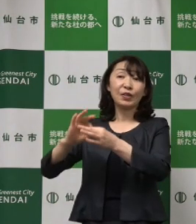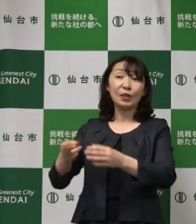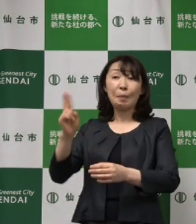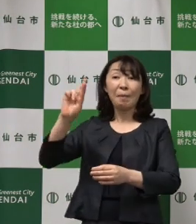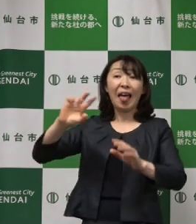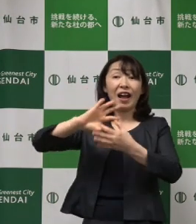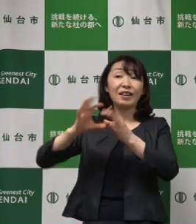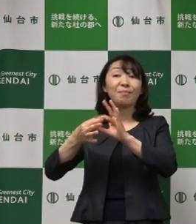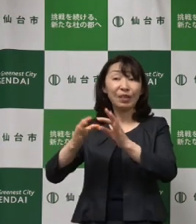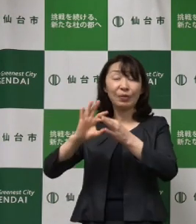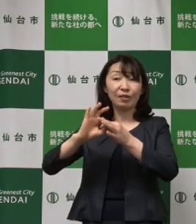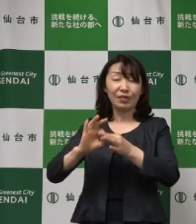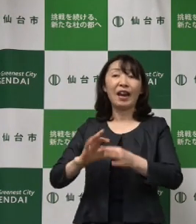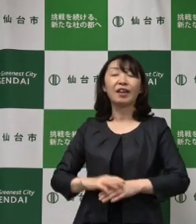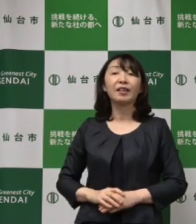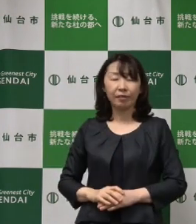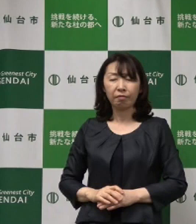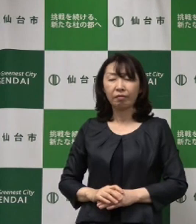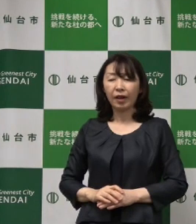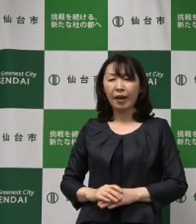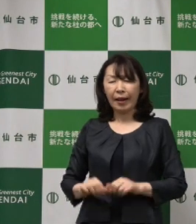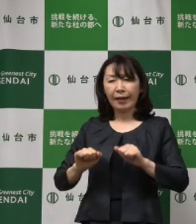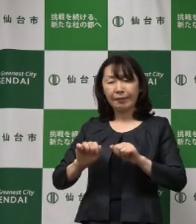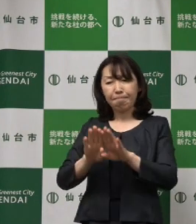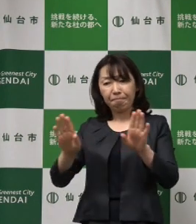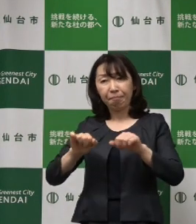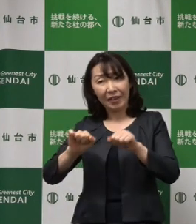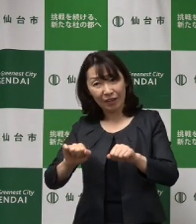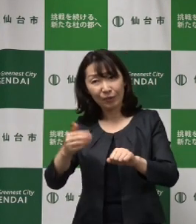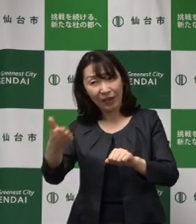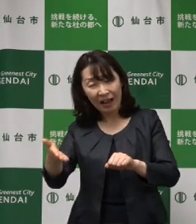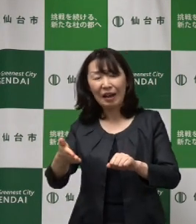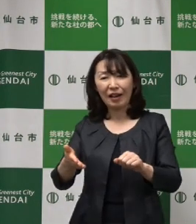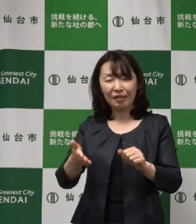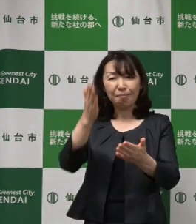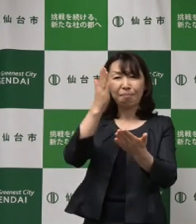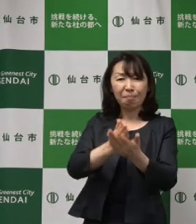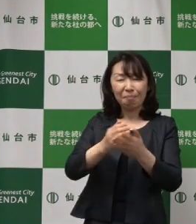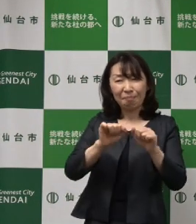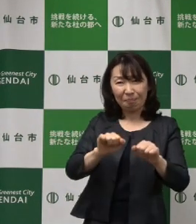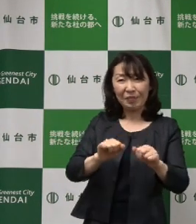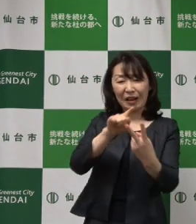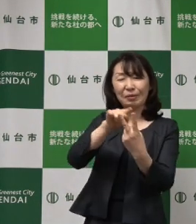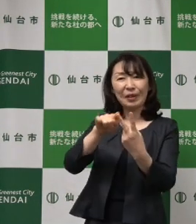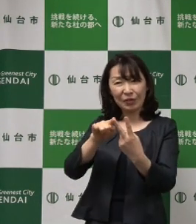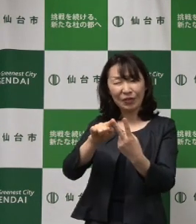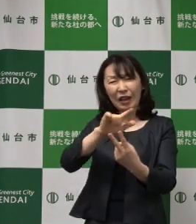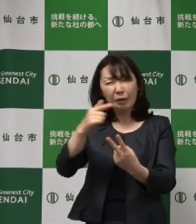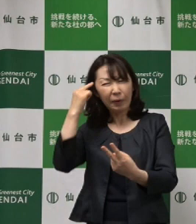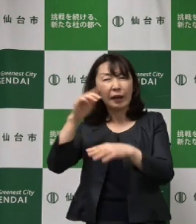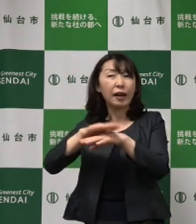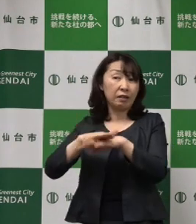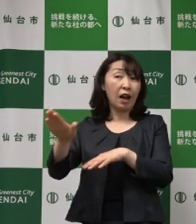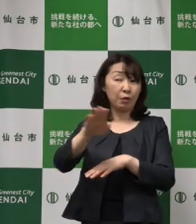か中止すべきかというような、大きな議論がある中ですけど、まずは一つ目はホストタウンとしてですね、現在の